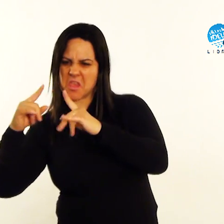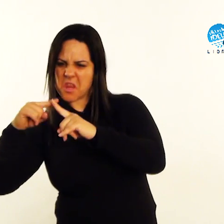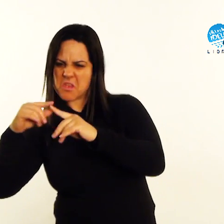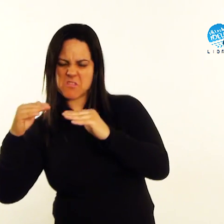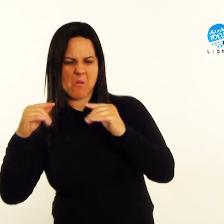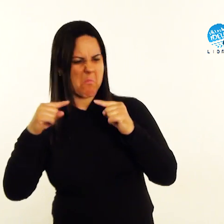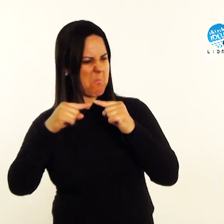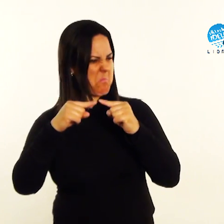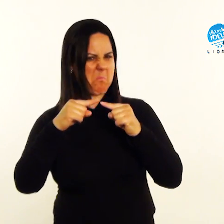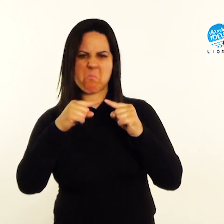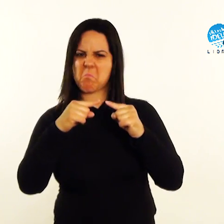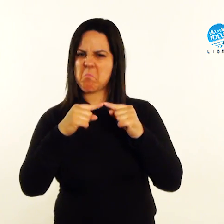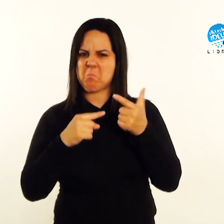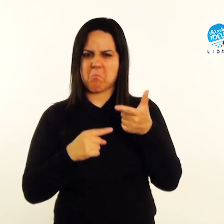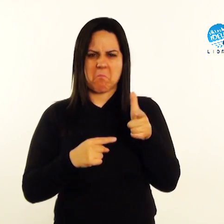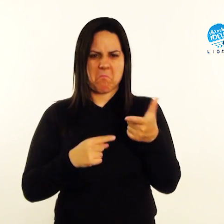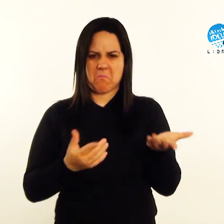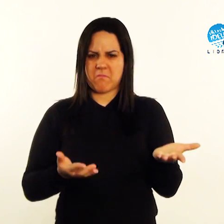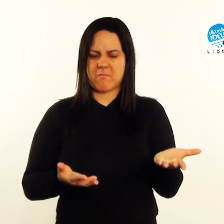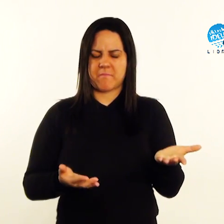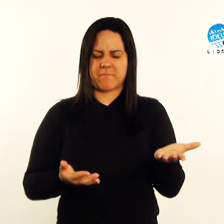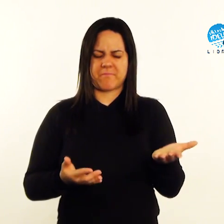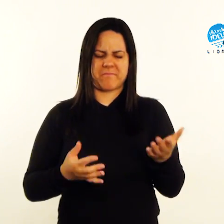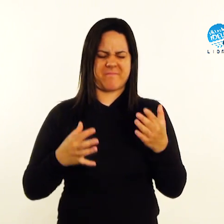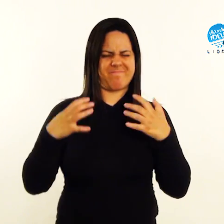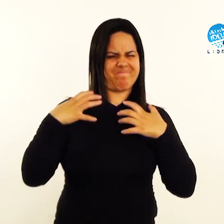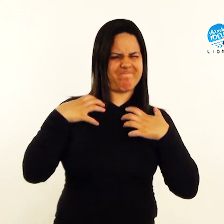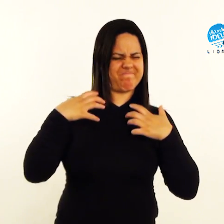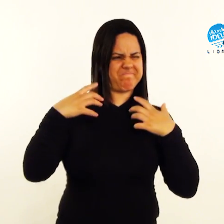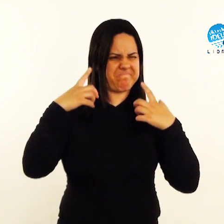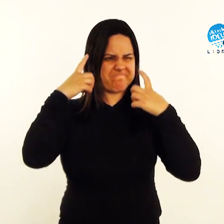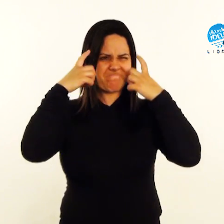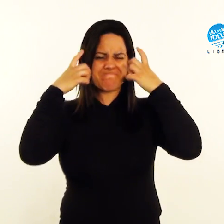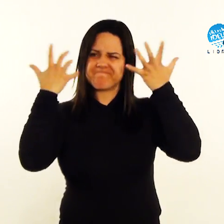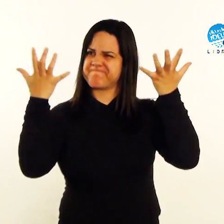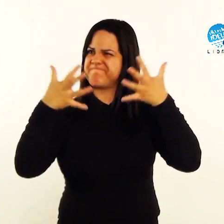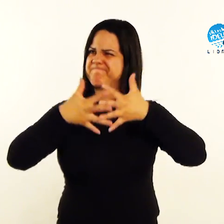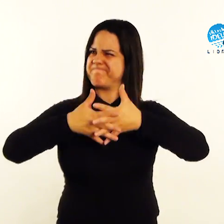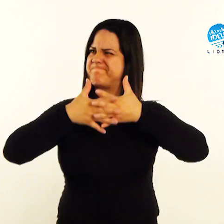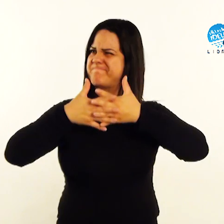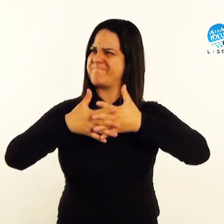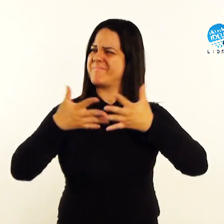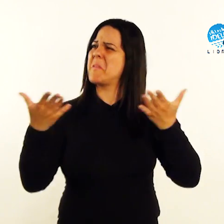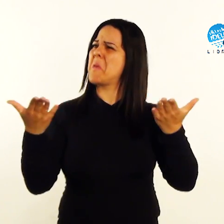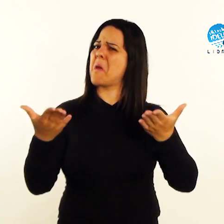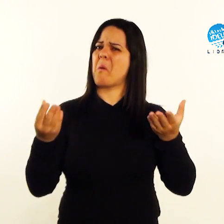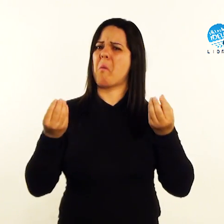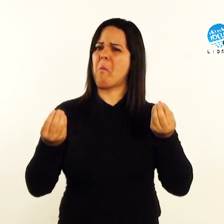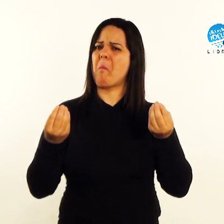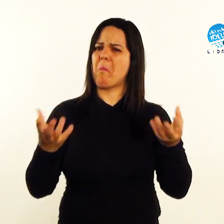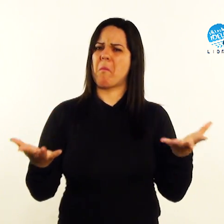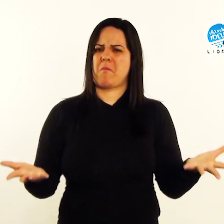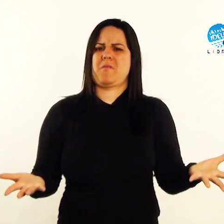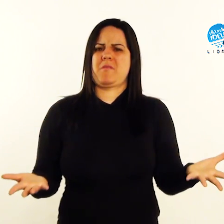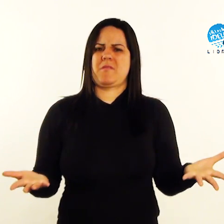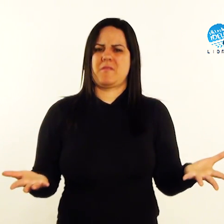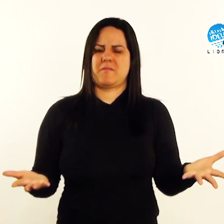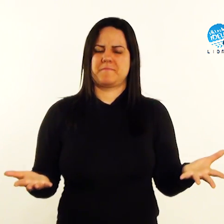não dizia. E ele começou a entrar em conflito, e dizer, e agora? Como é que vai ser? E